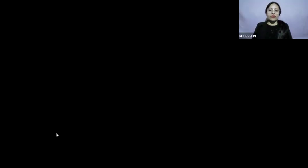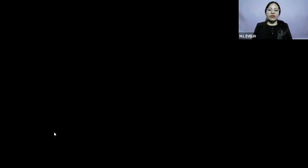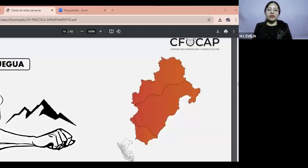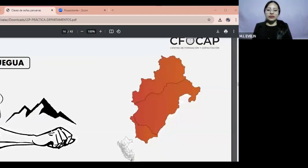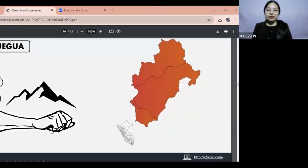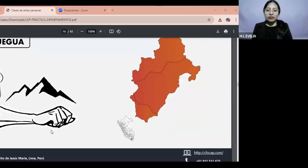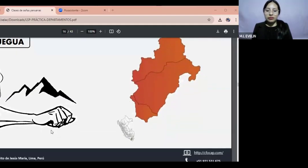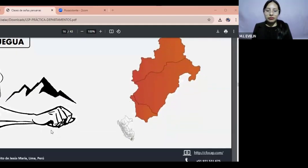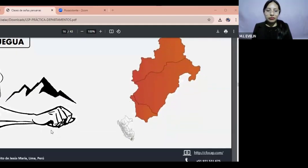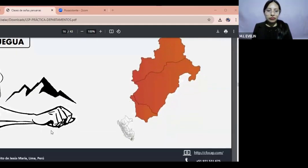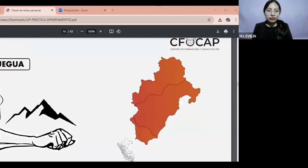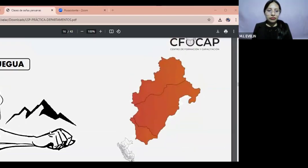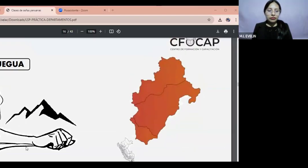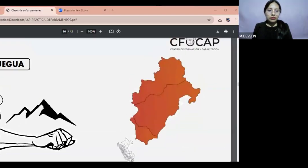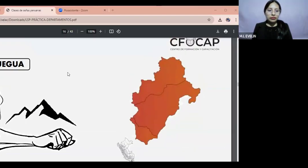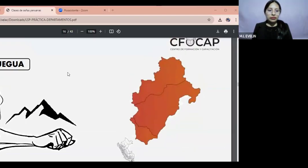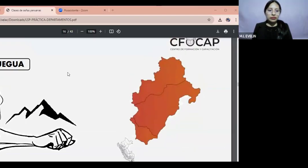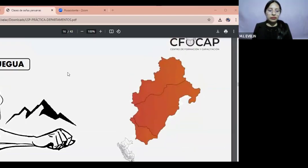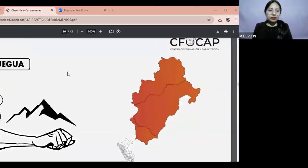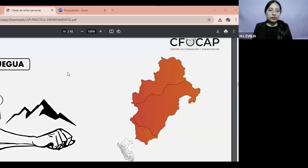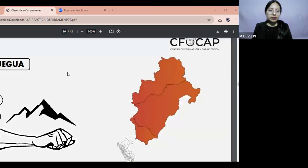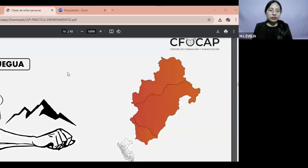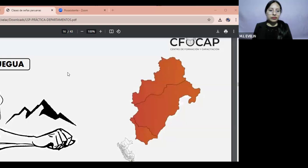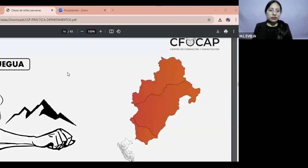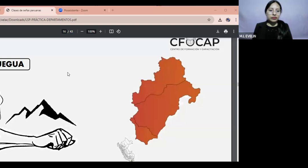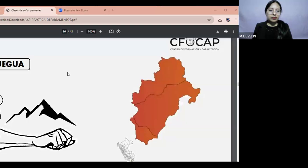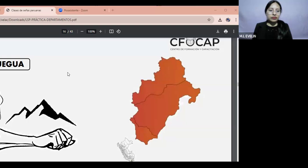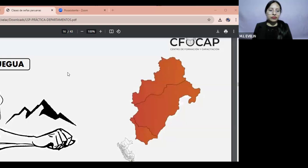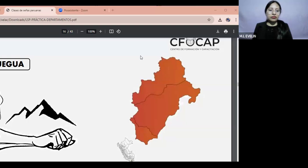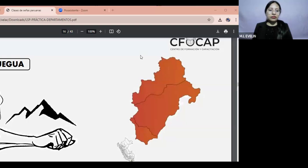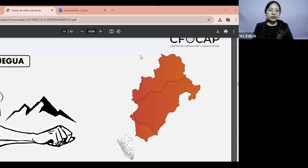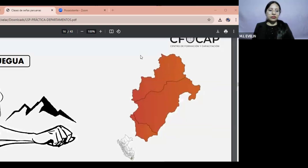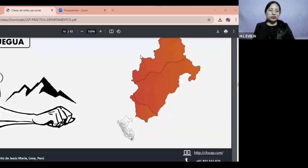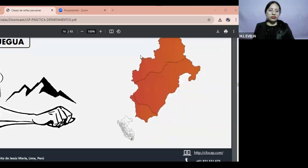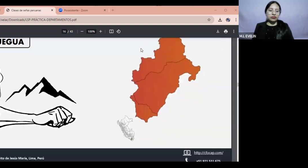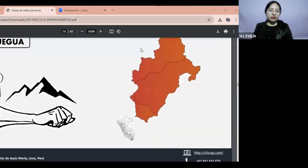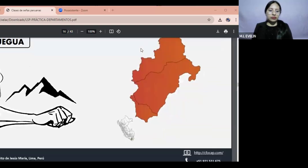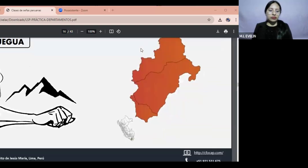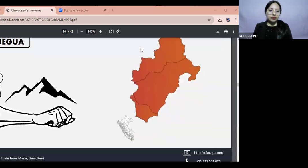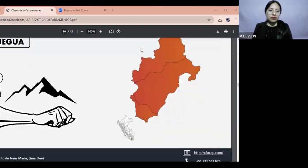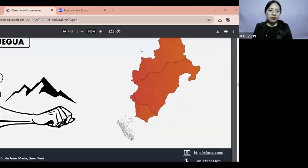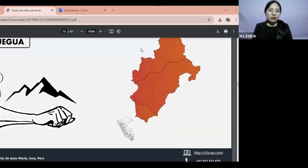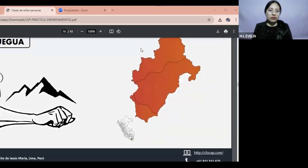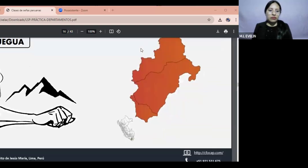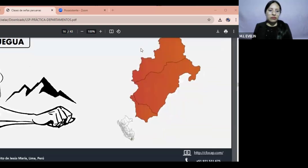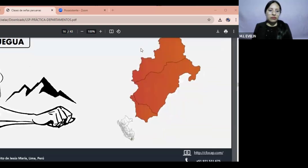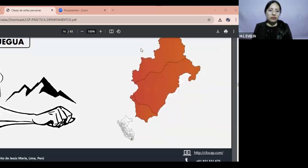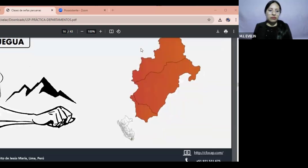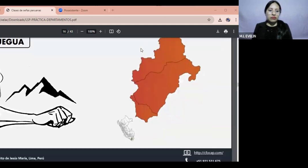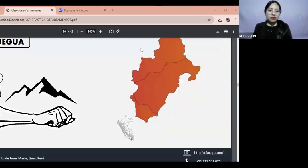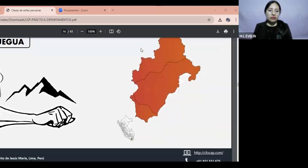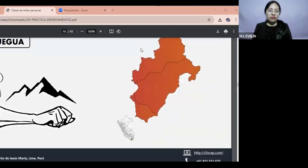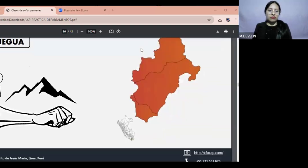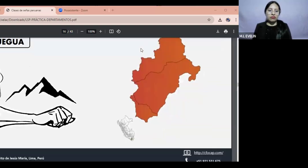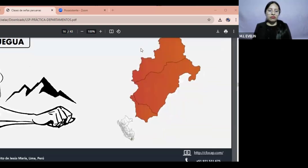seña que es moque el departamento al sur del Perú